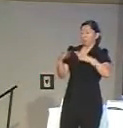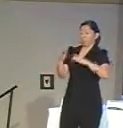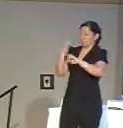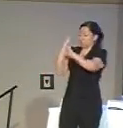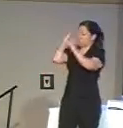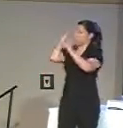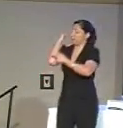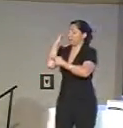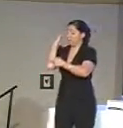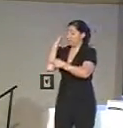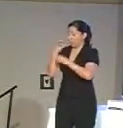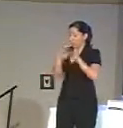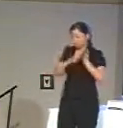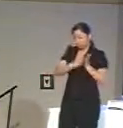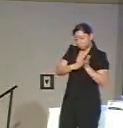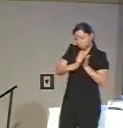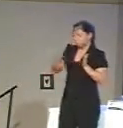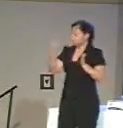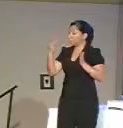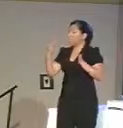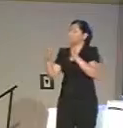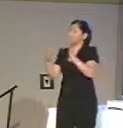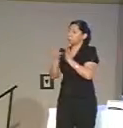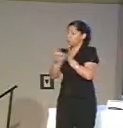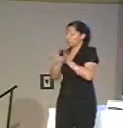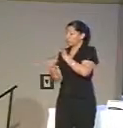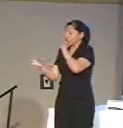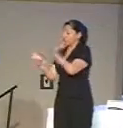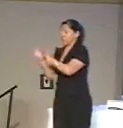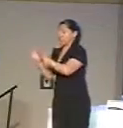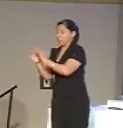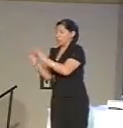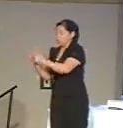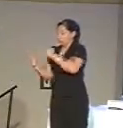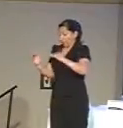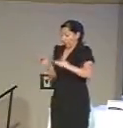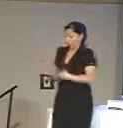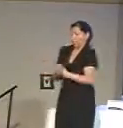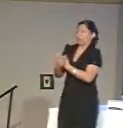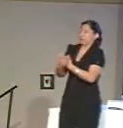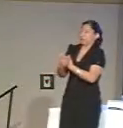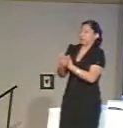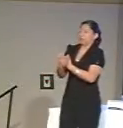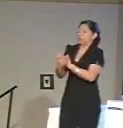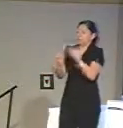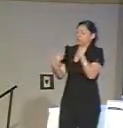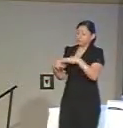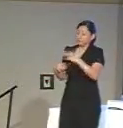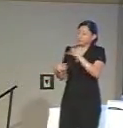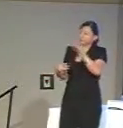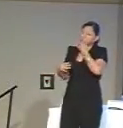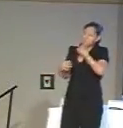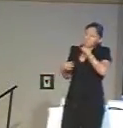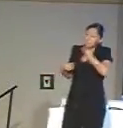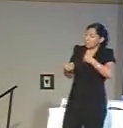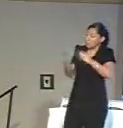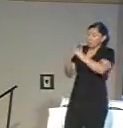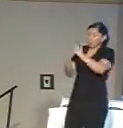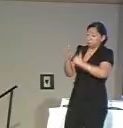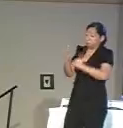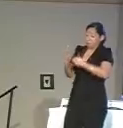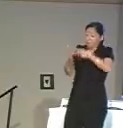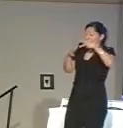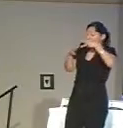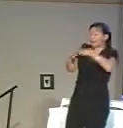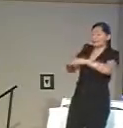al menos algunas de las secuelas. Esto es, si no podemos disminuir como quisiéramos la frecuencia